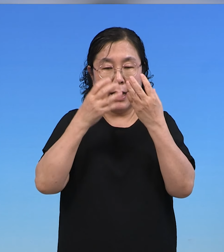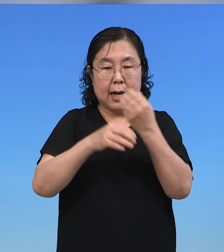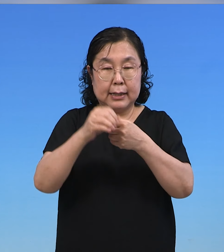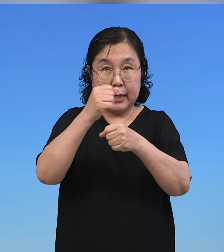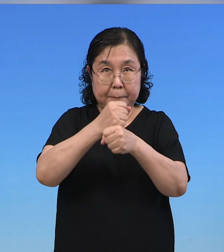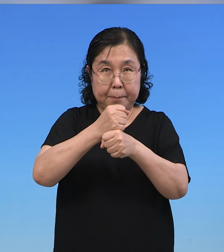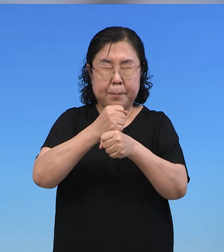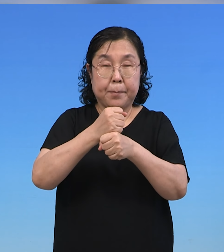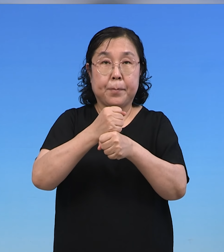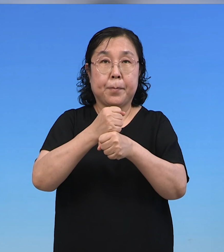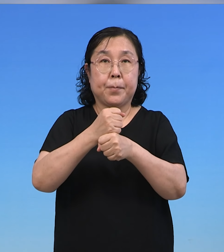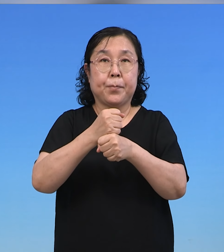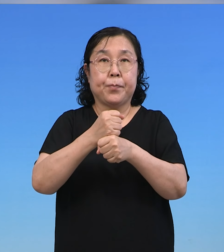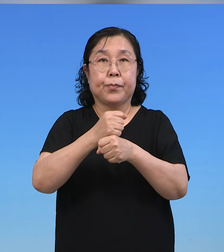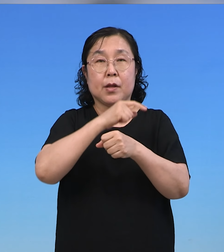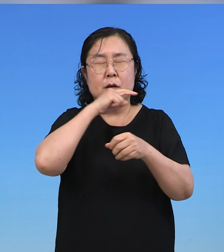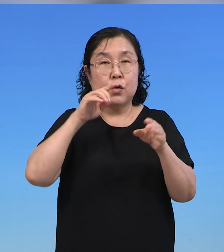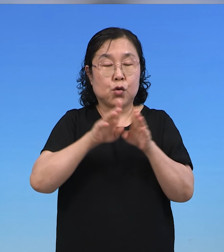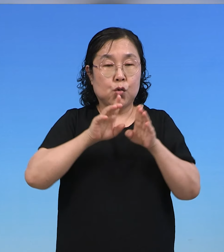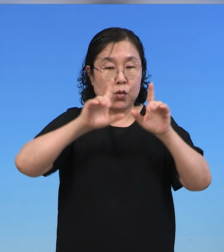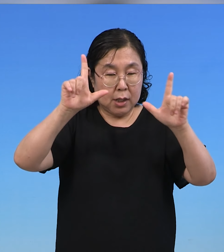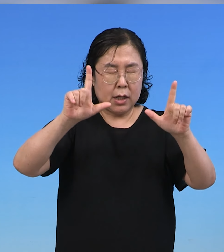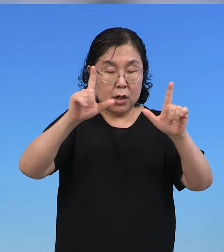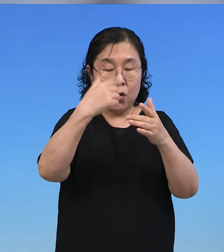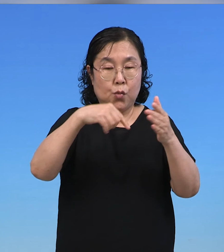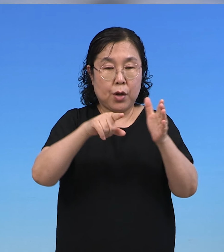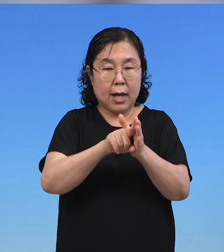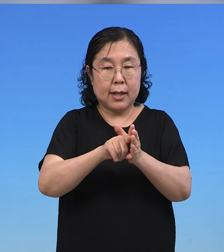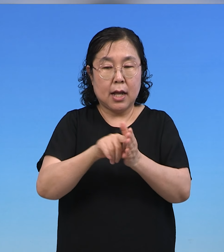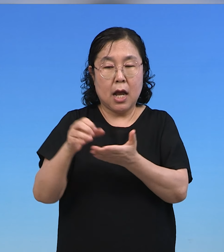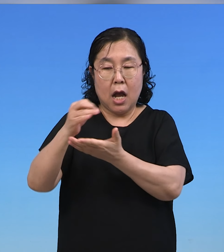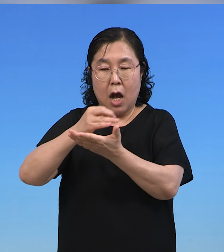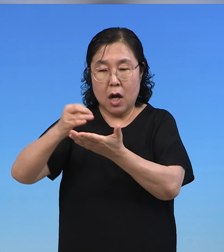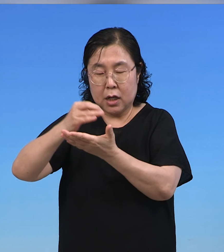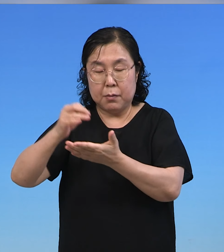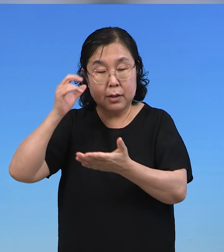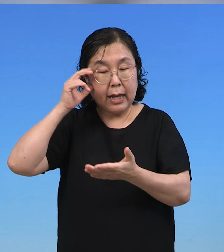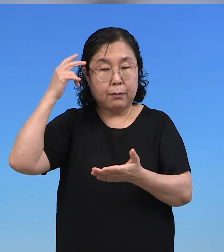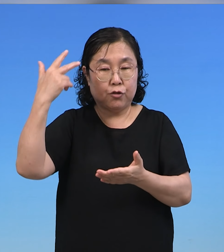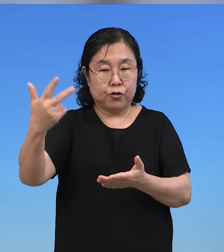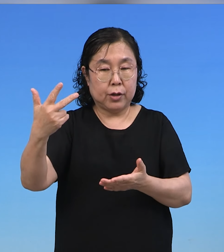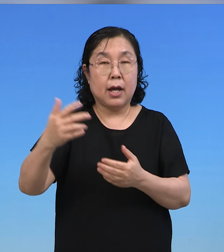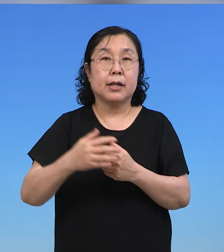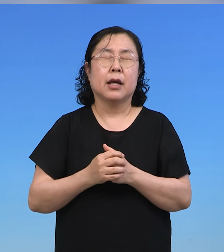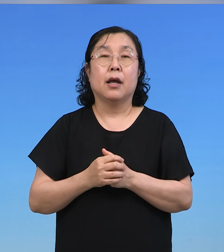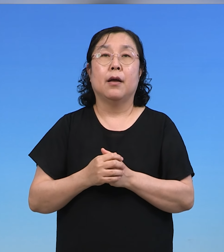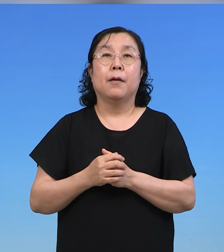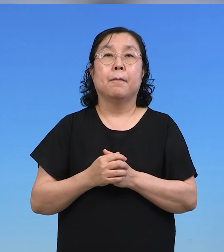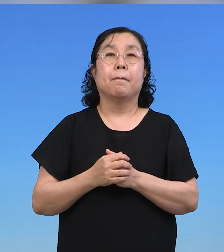헌금은, 그래서 이번에도요 20주년은 더 의미가 있잖아요. 우리 다음 주일날, 원래는 이제